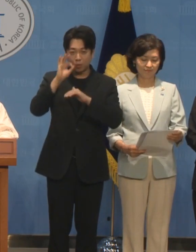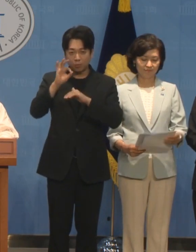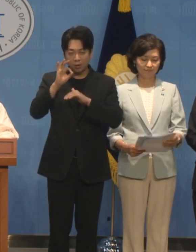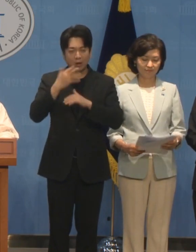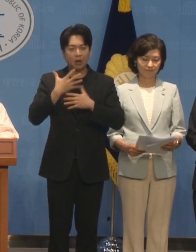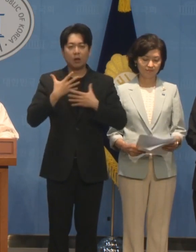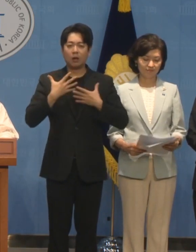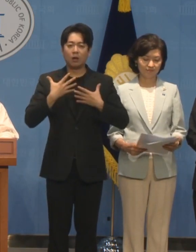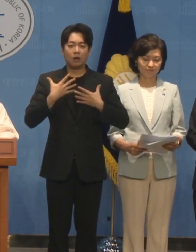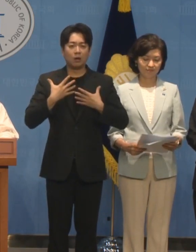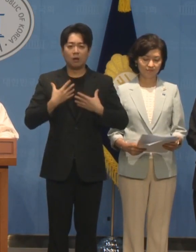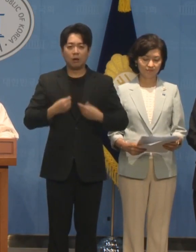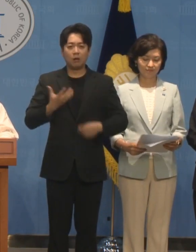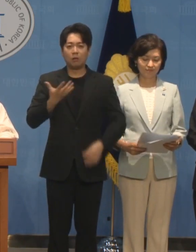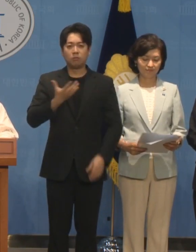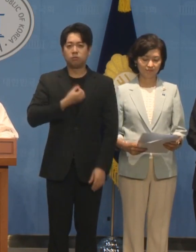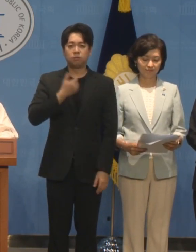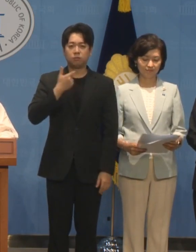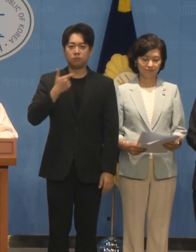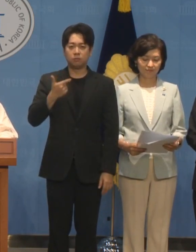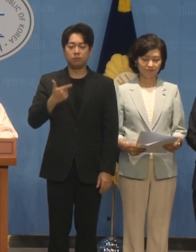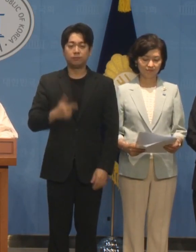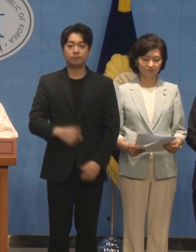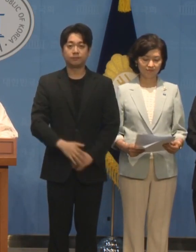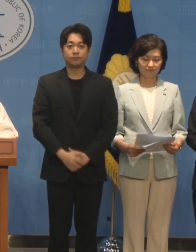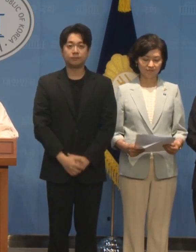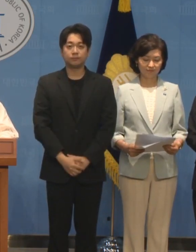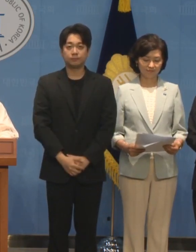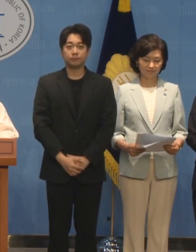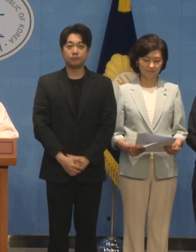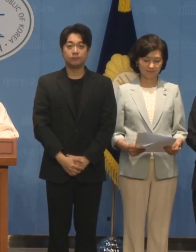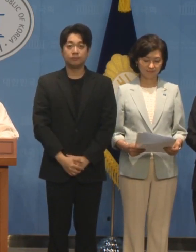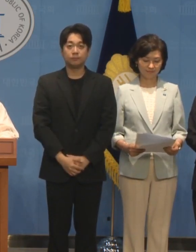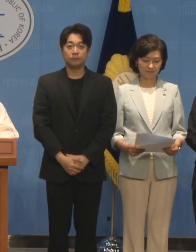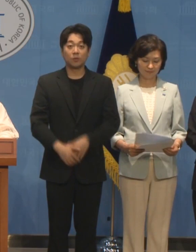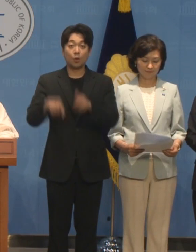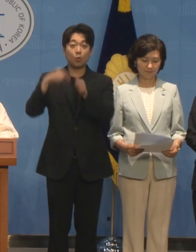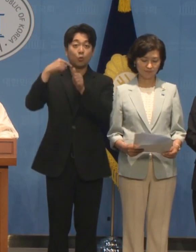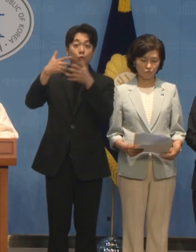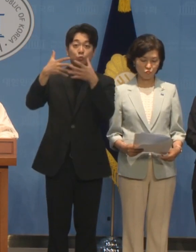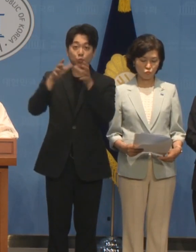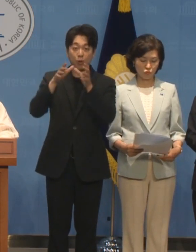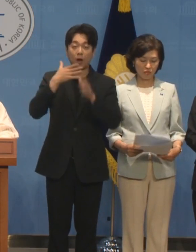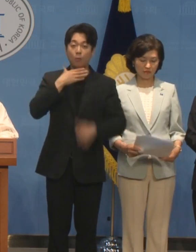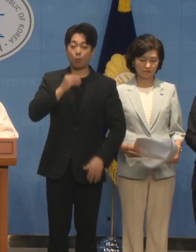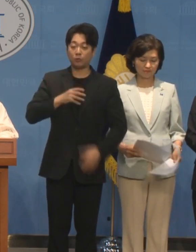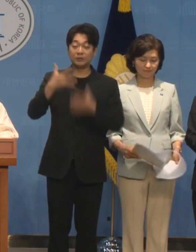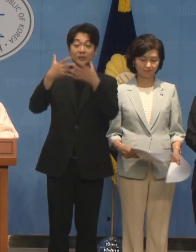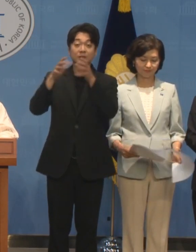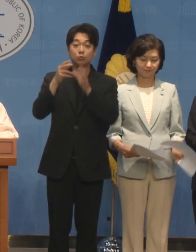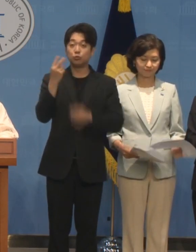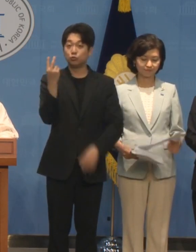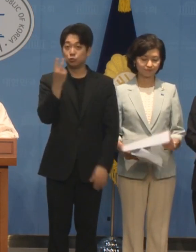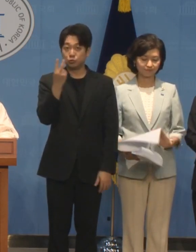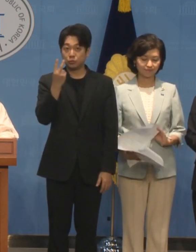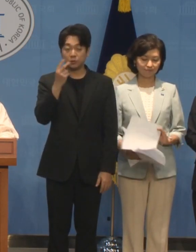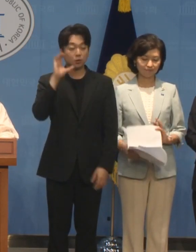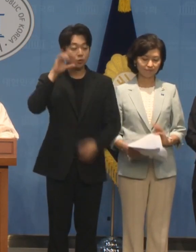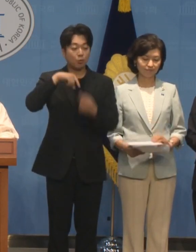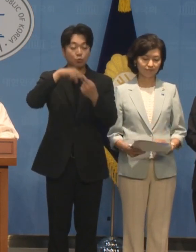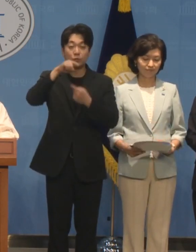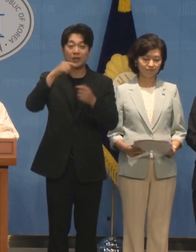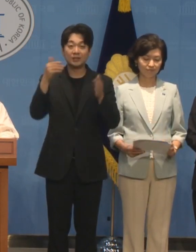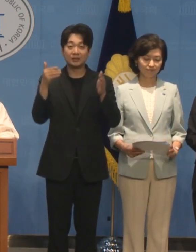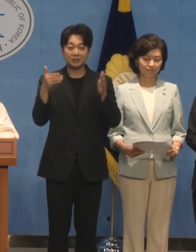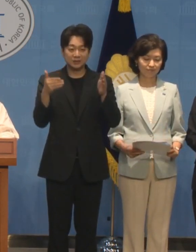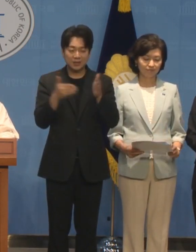참담한 심정을 금할 수 없었습니다. 교육부와 보건복지부는 청문회 시작부터